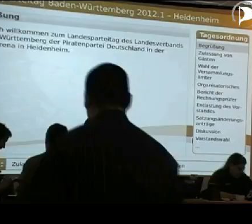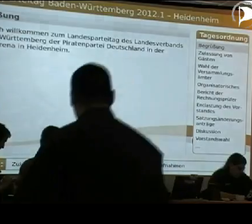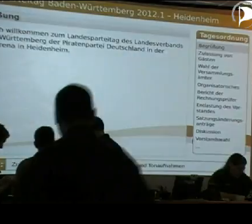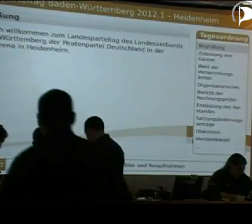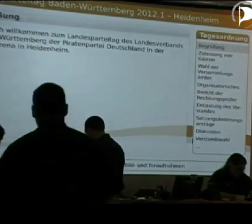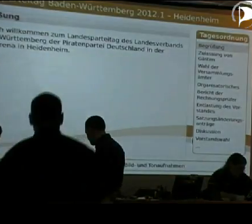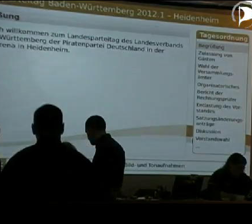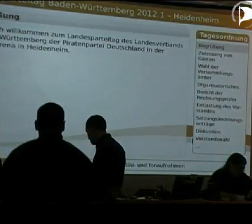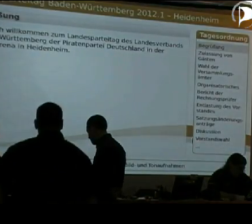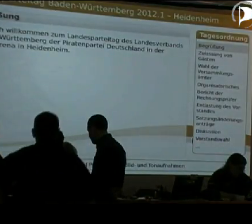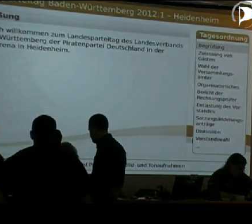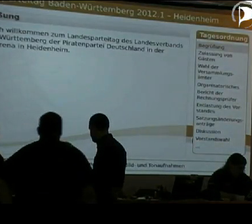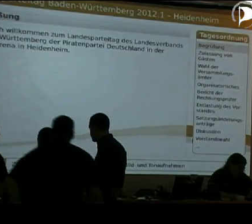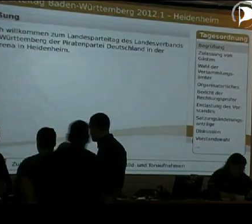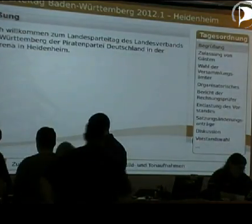sein